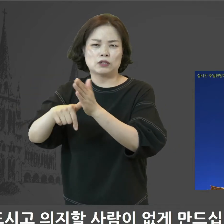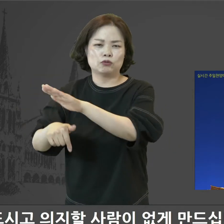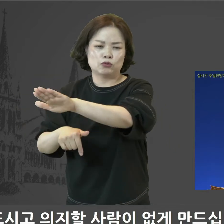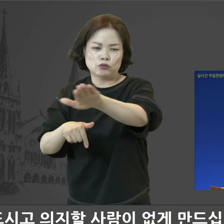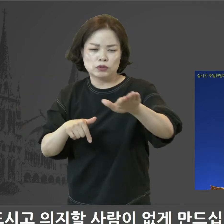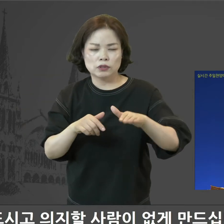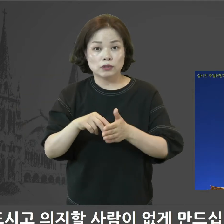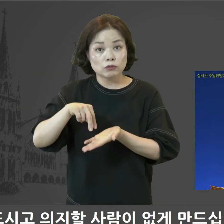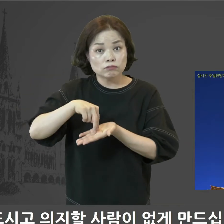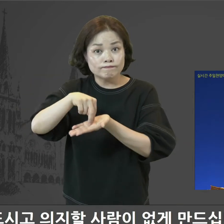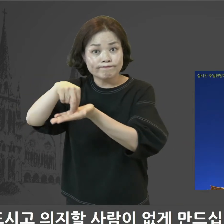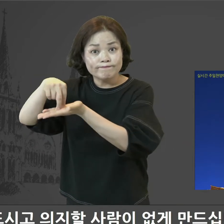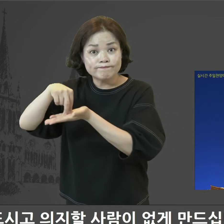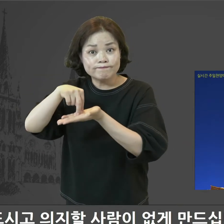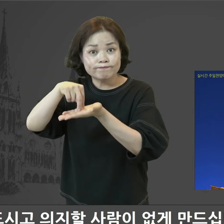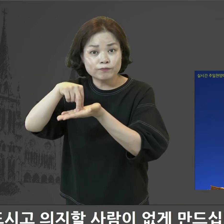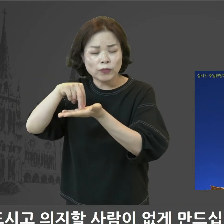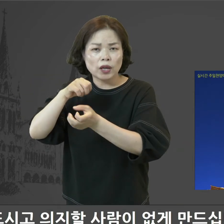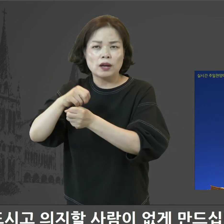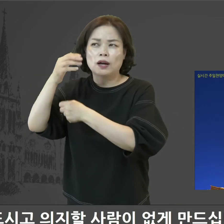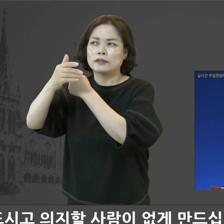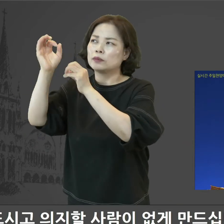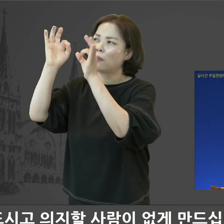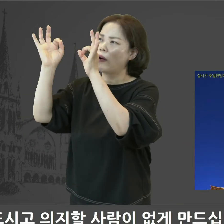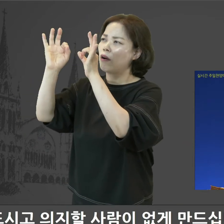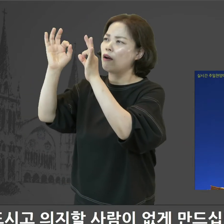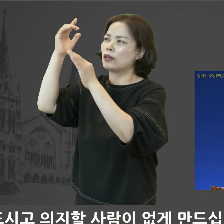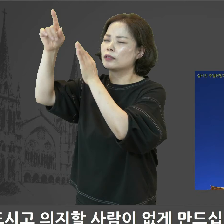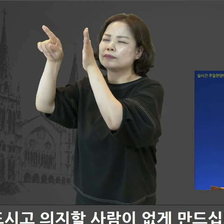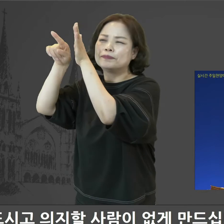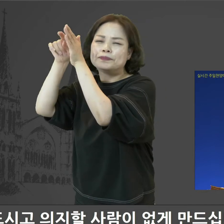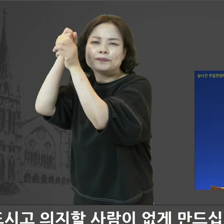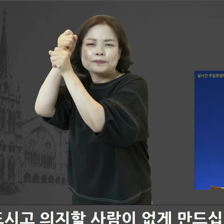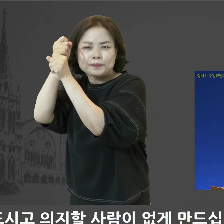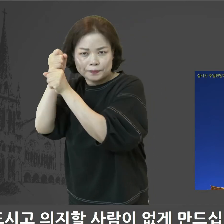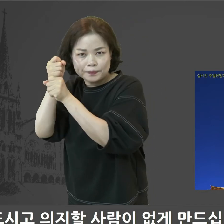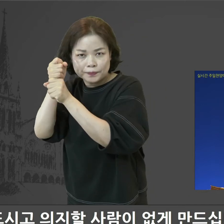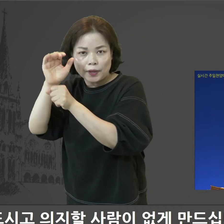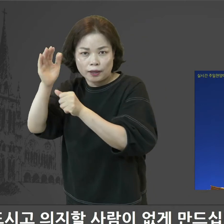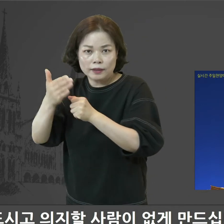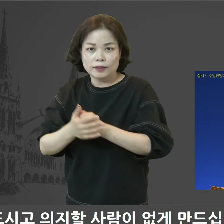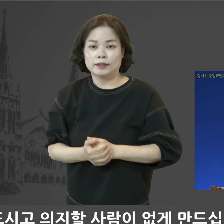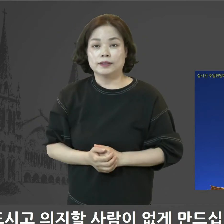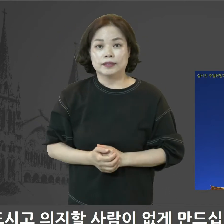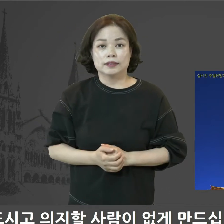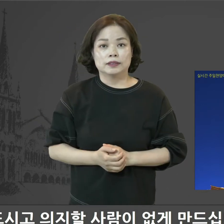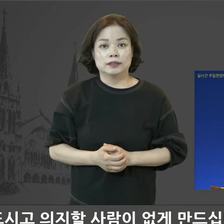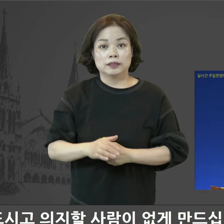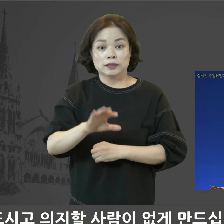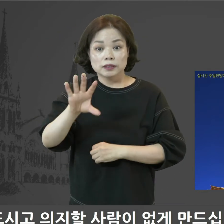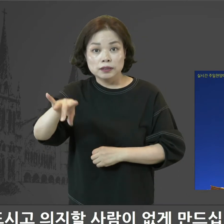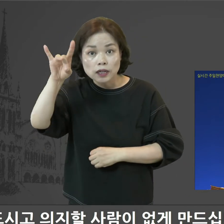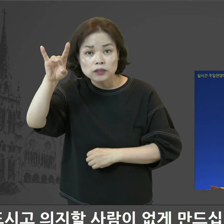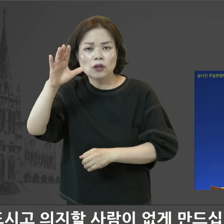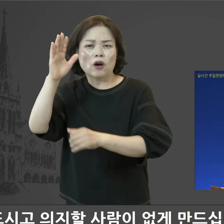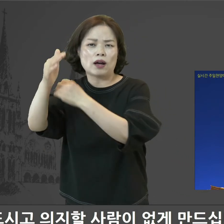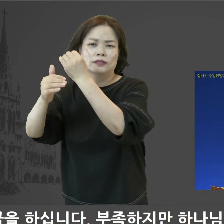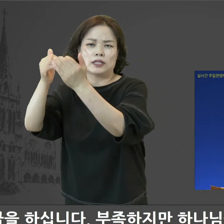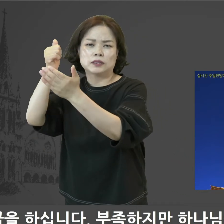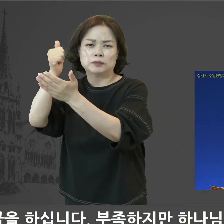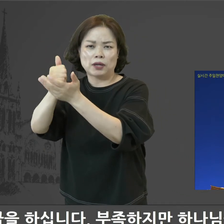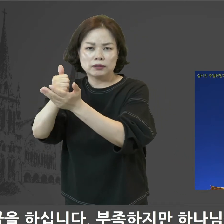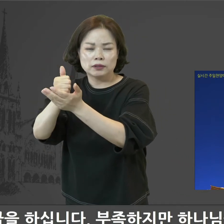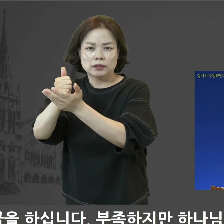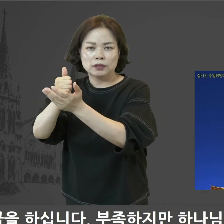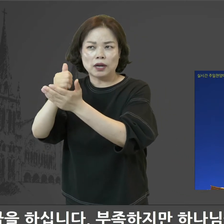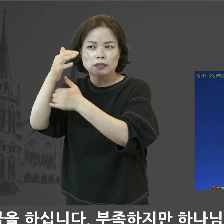우리는 고독하지만 비로소 하나님을 찾게 되고 하나님만을 의지하게 되는 것이죠. 비로소 그때 하나님의